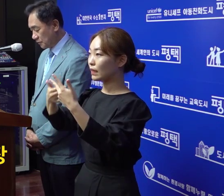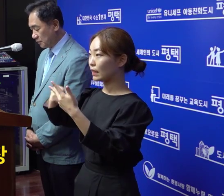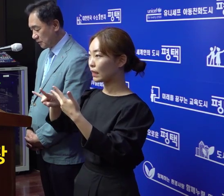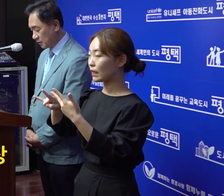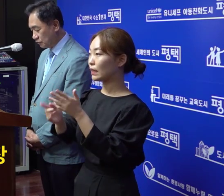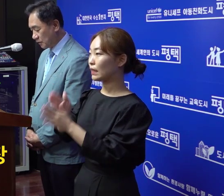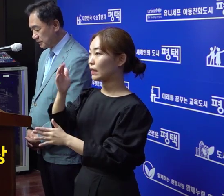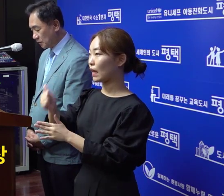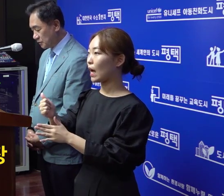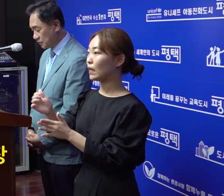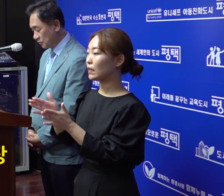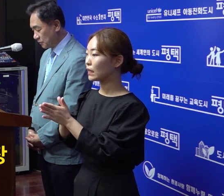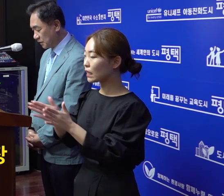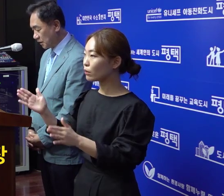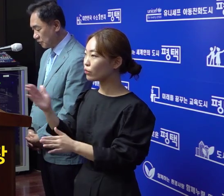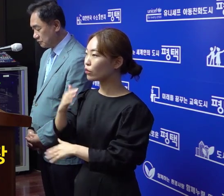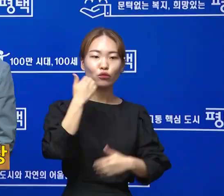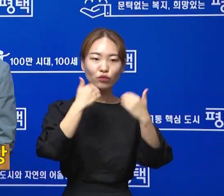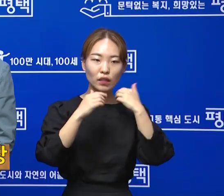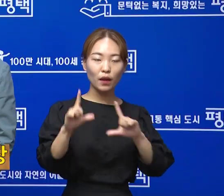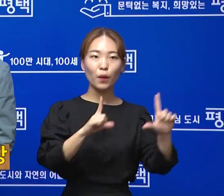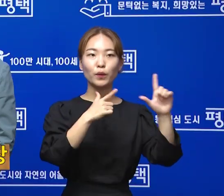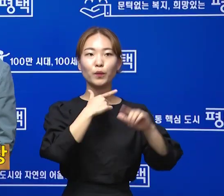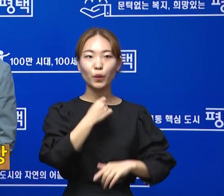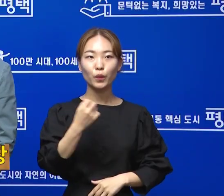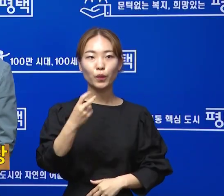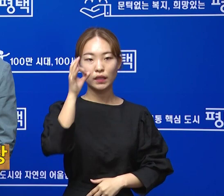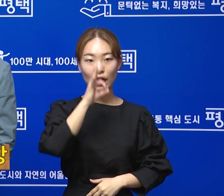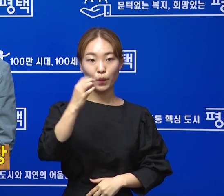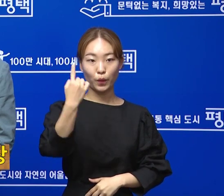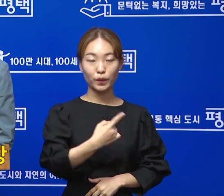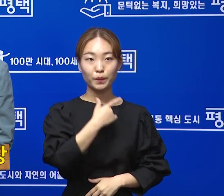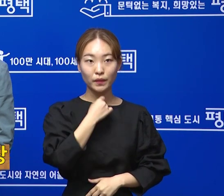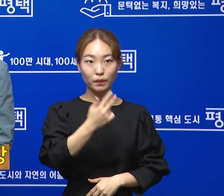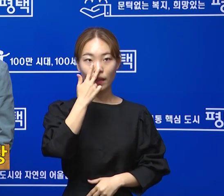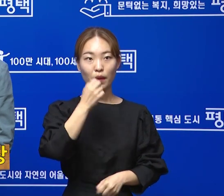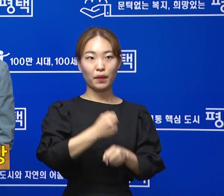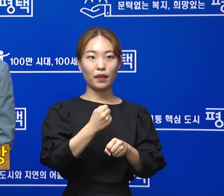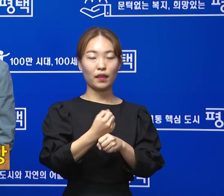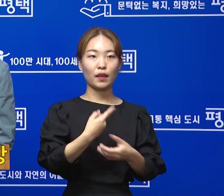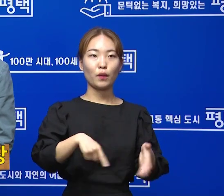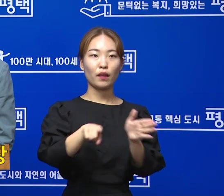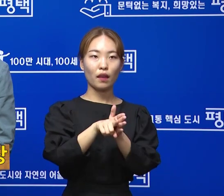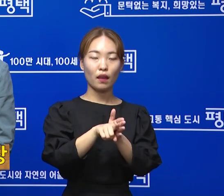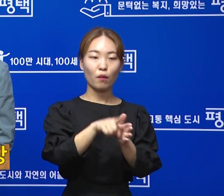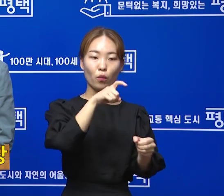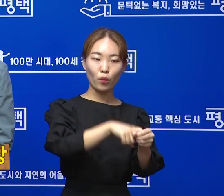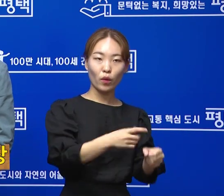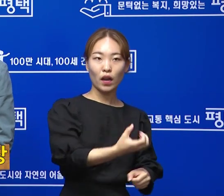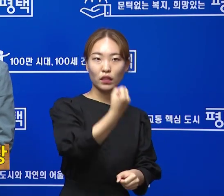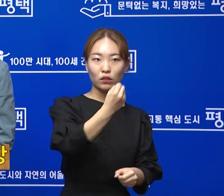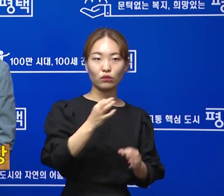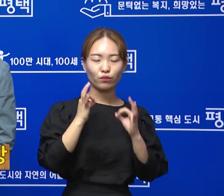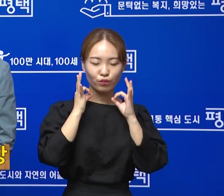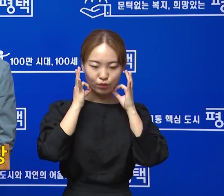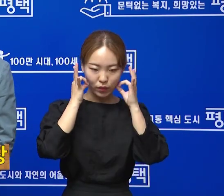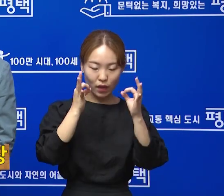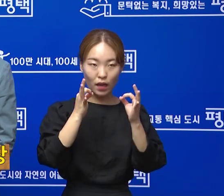취임부터 누구나 살고 싶고 찾아가고 싶은 도시 평택을 만들겠다는 하나의 목표를 위해 쉼없이